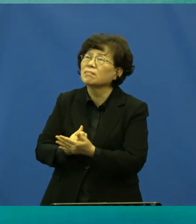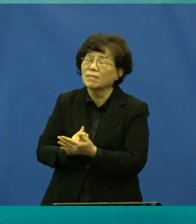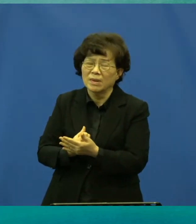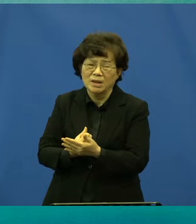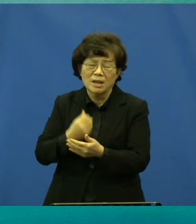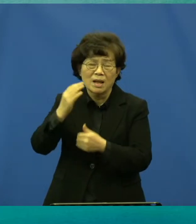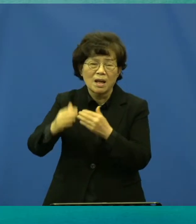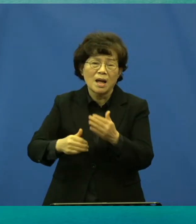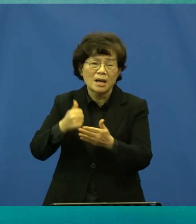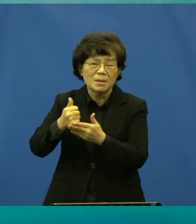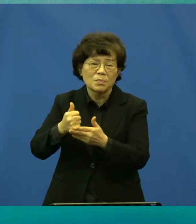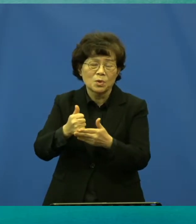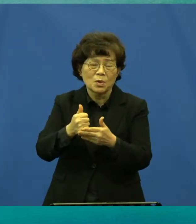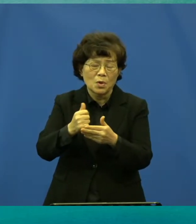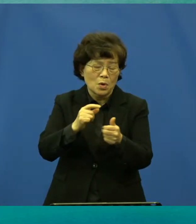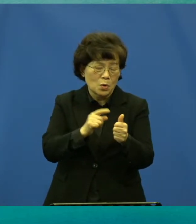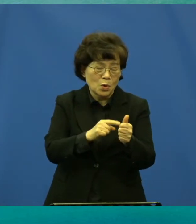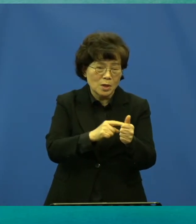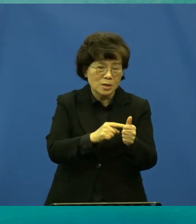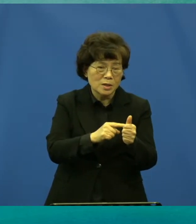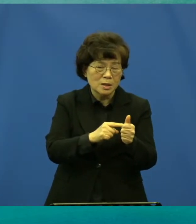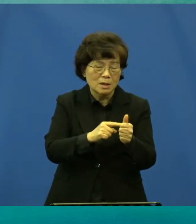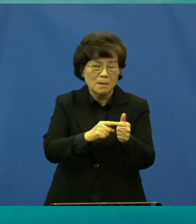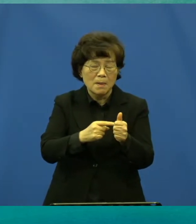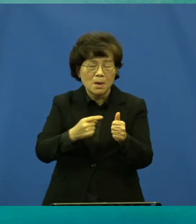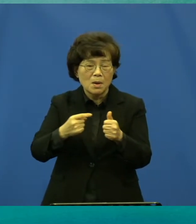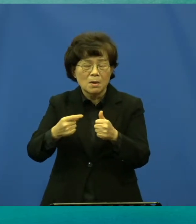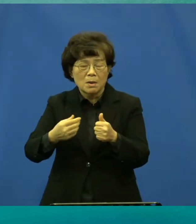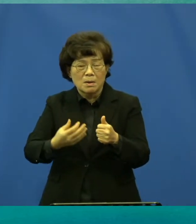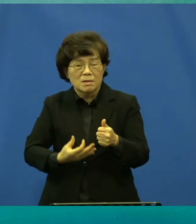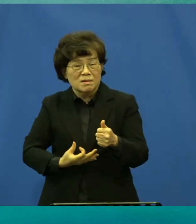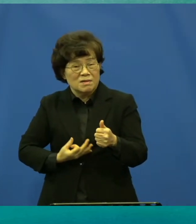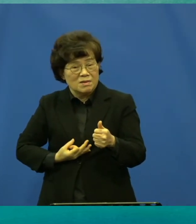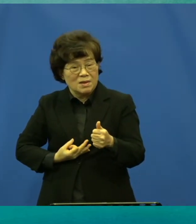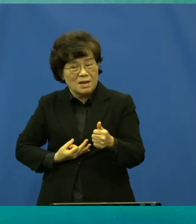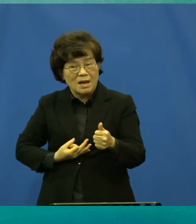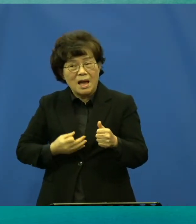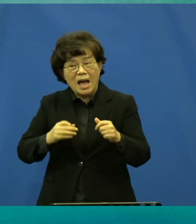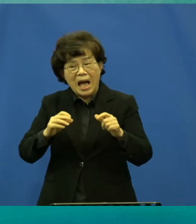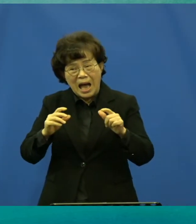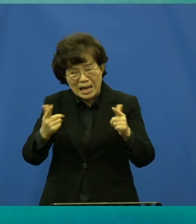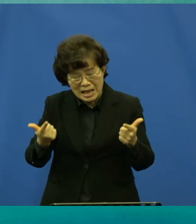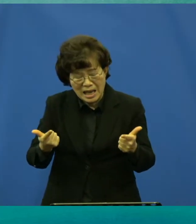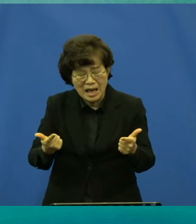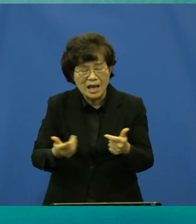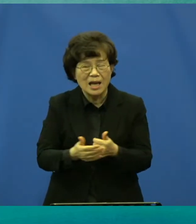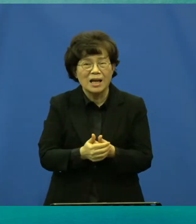하나님도 요나처럼 속이 그렇게 좁으신 분인가? 그렇지 않죠.